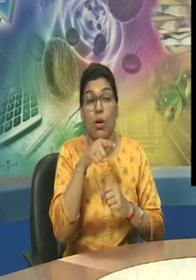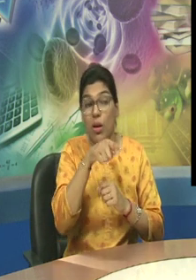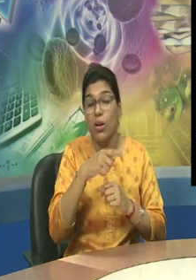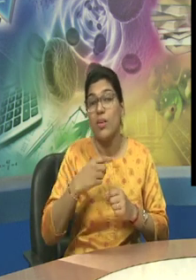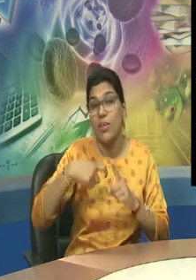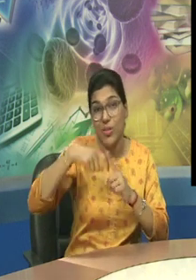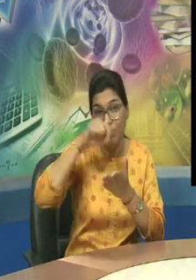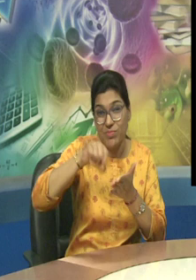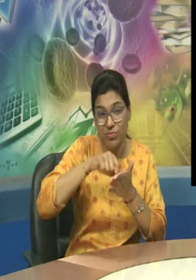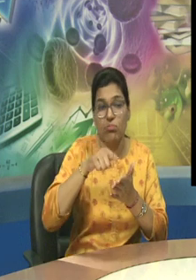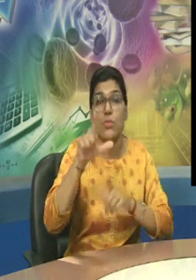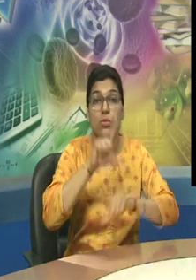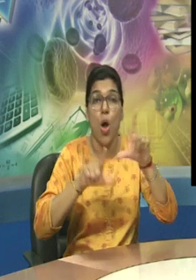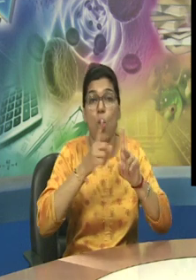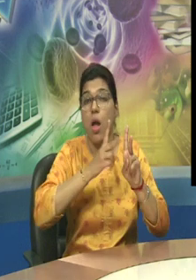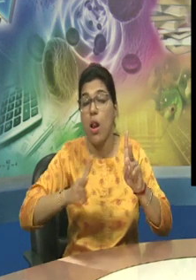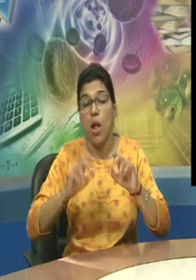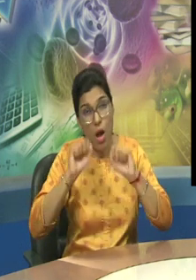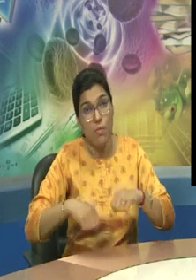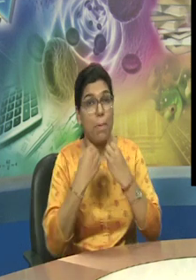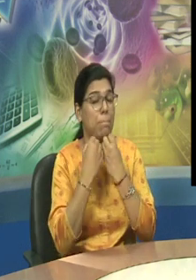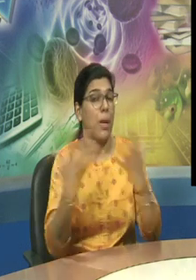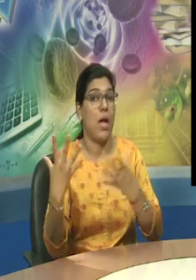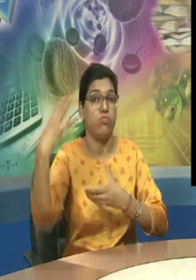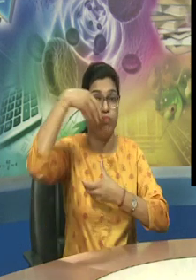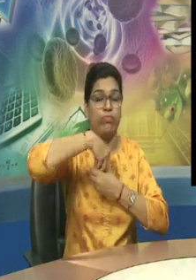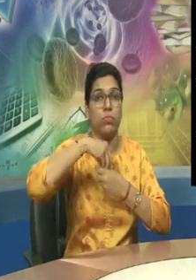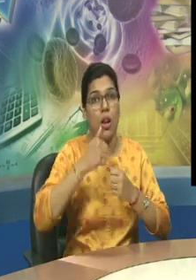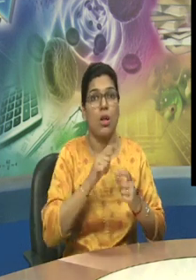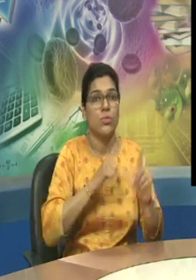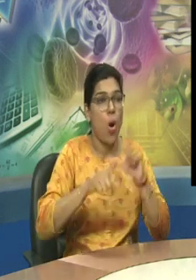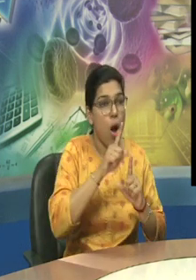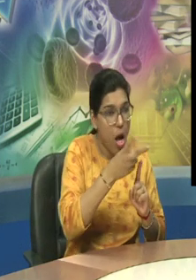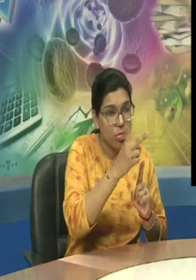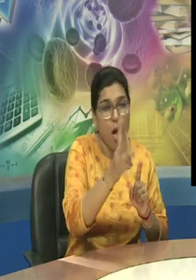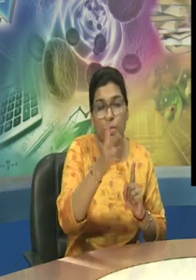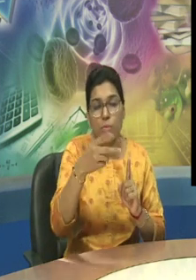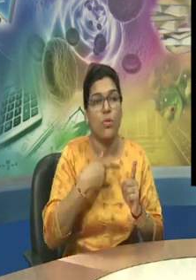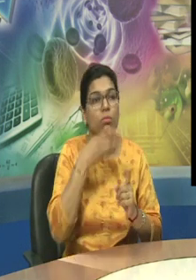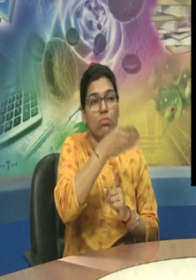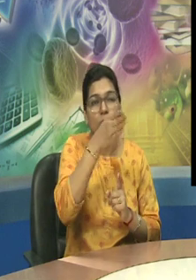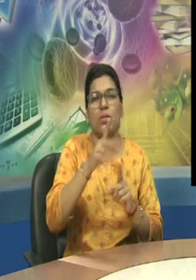उनकी भाषा में अनेक भाषाओं का